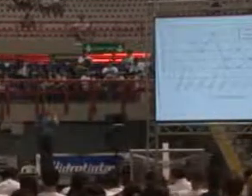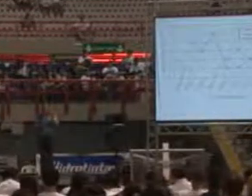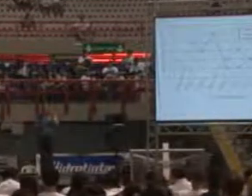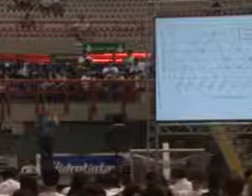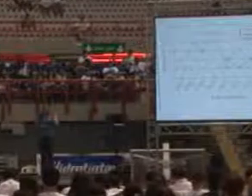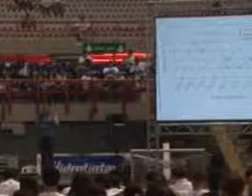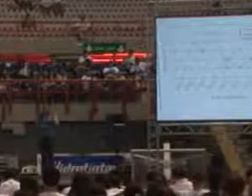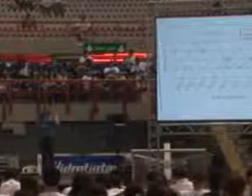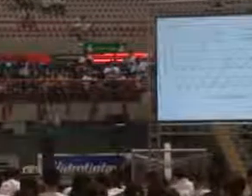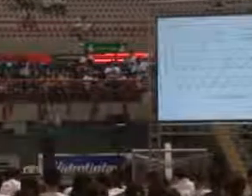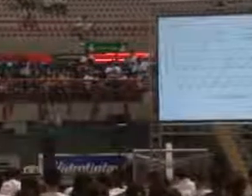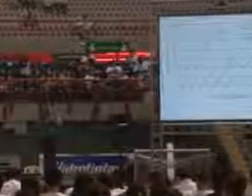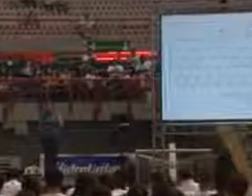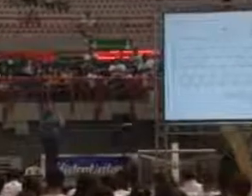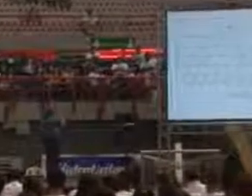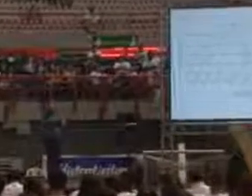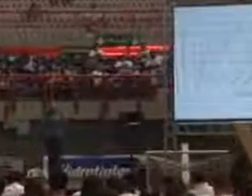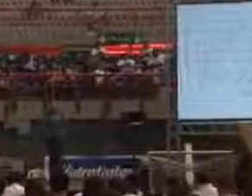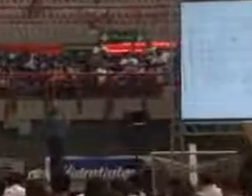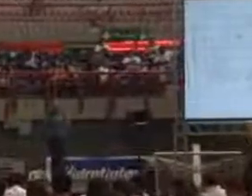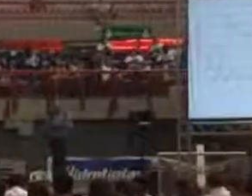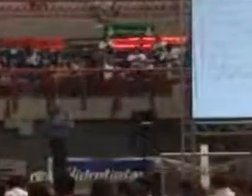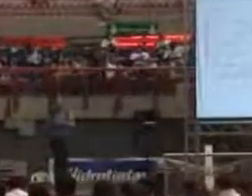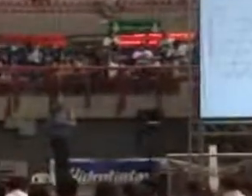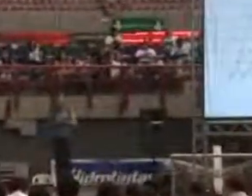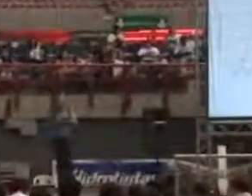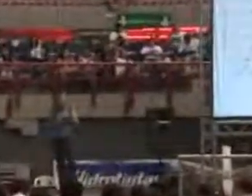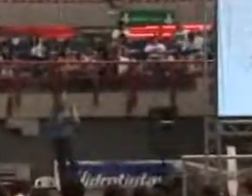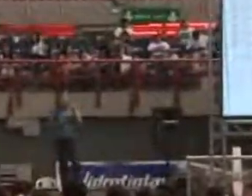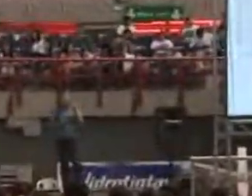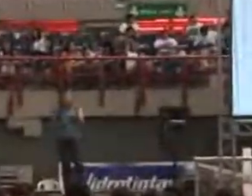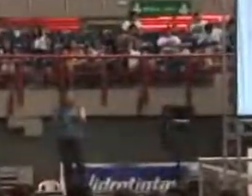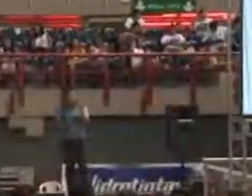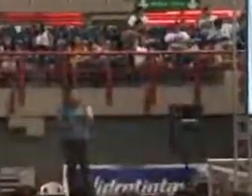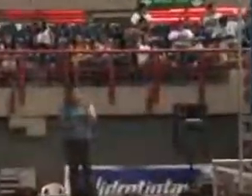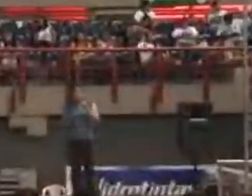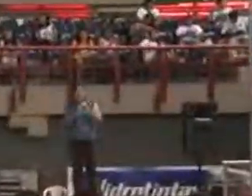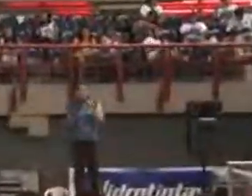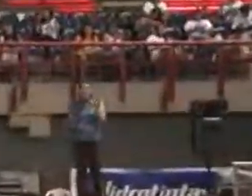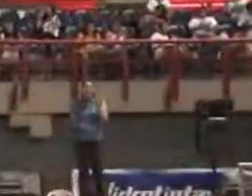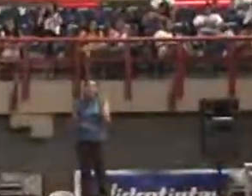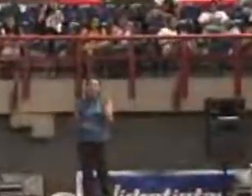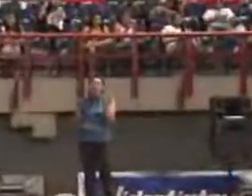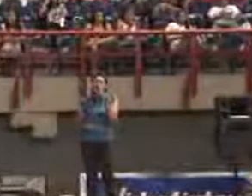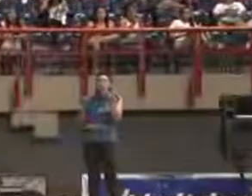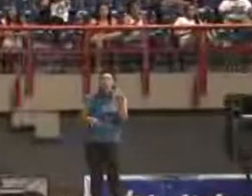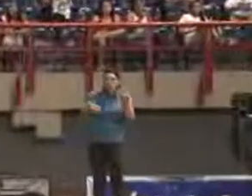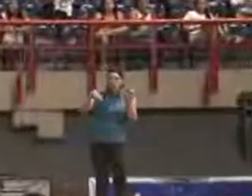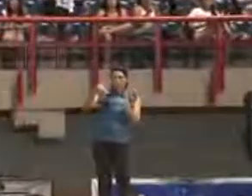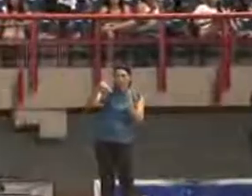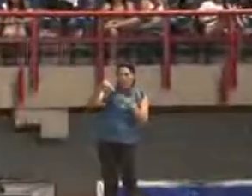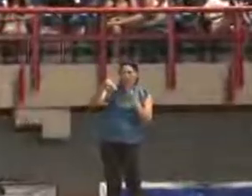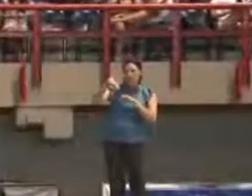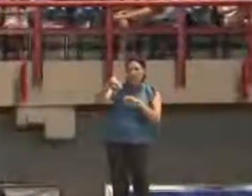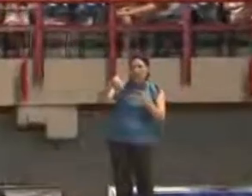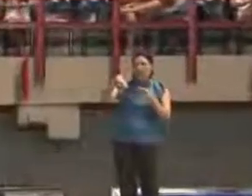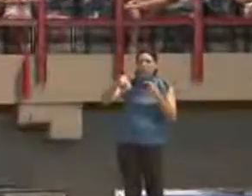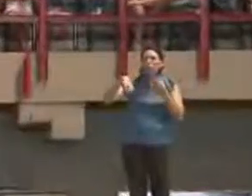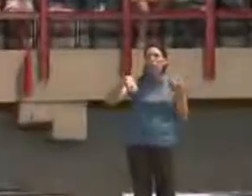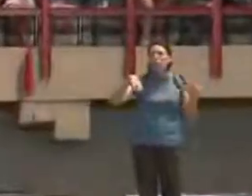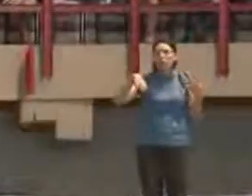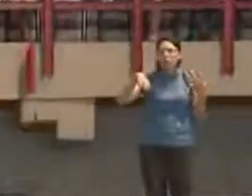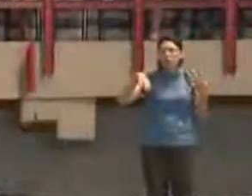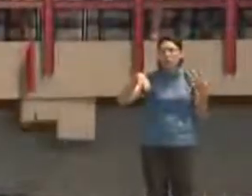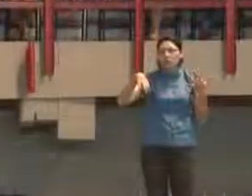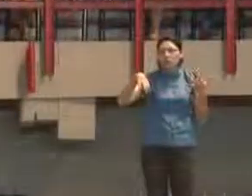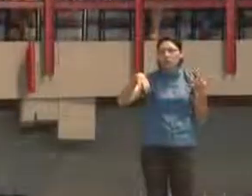data, mas tudo bem. 18 de fevereiro, ele sofreu quantos gols? Nenhum. E